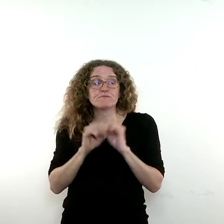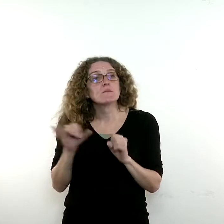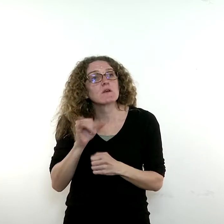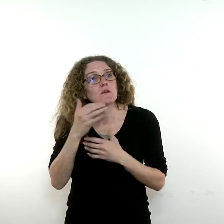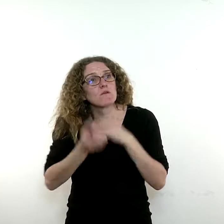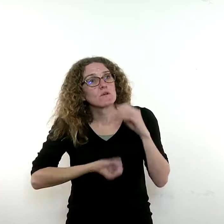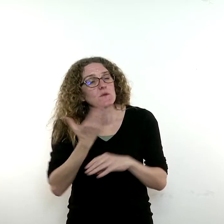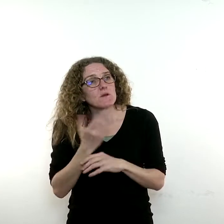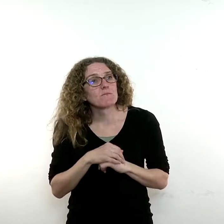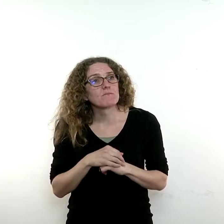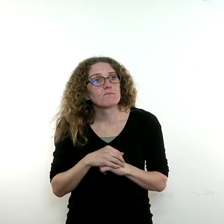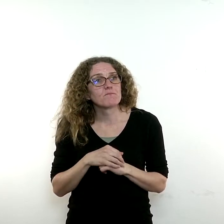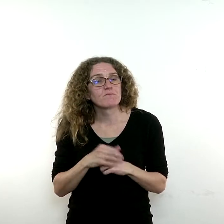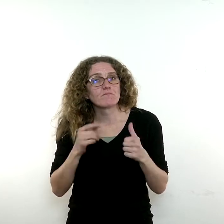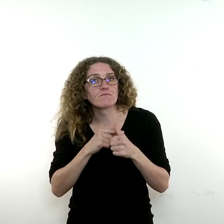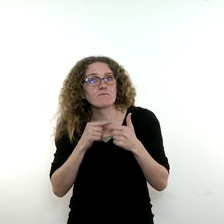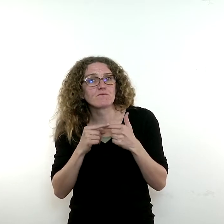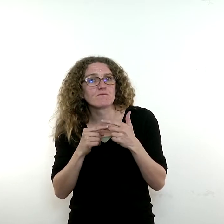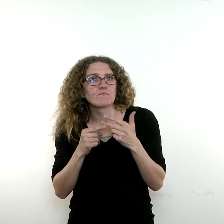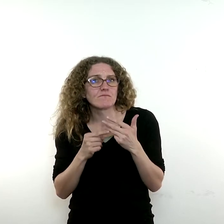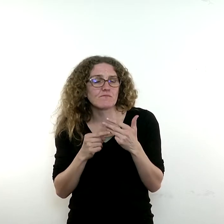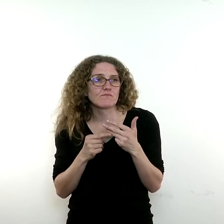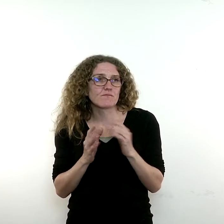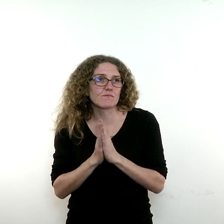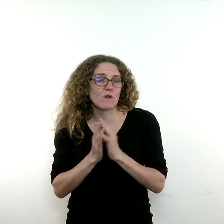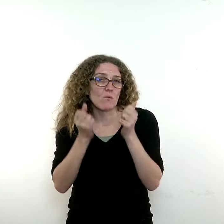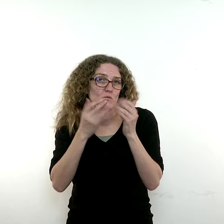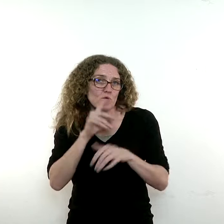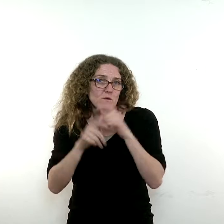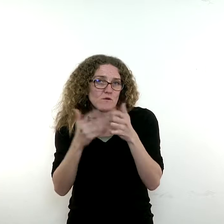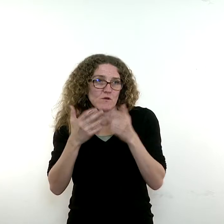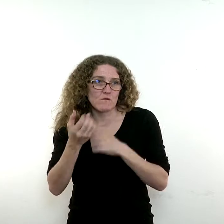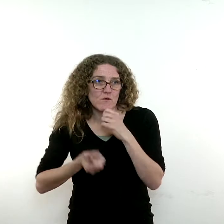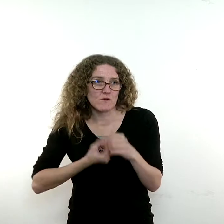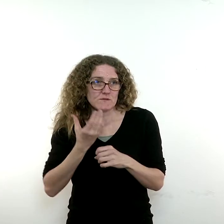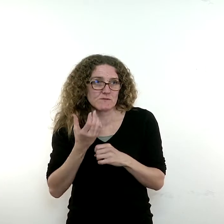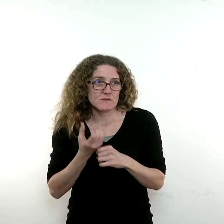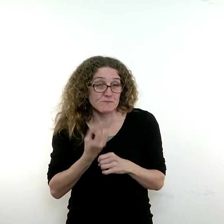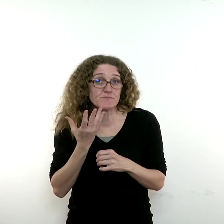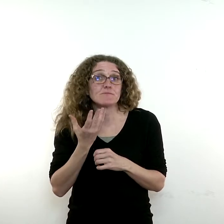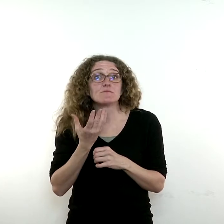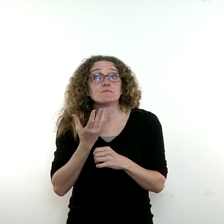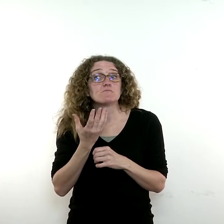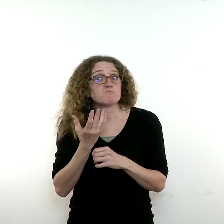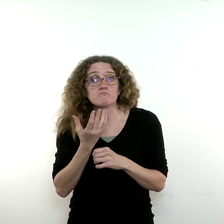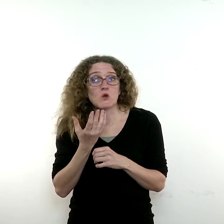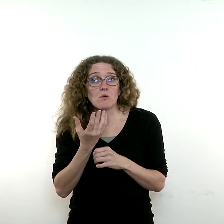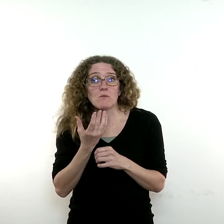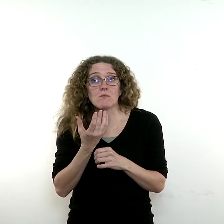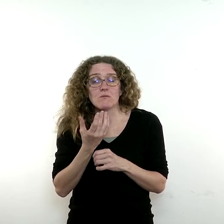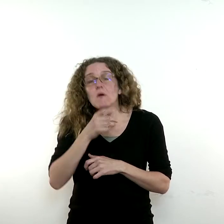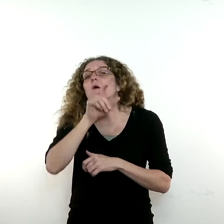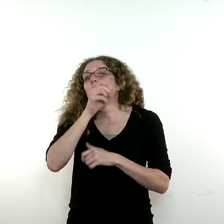Monsieur Kousquer, Madame Da Silva, Monsieur Le Cadoussi, Monsieur Krzyzanski, Madame Miralles, Madame Pérez ne prennent pas part au vote.